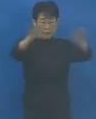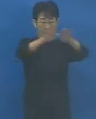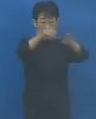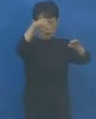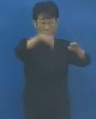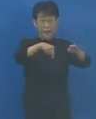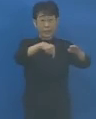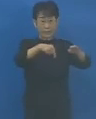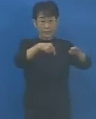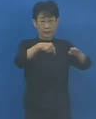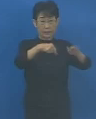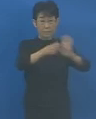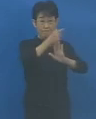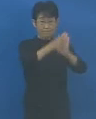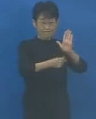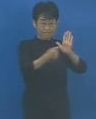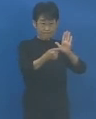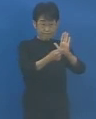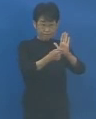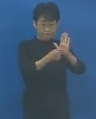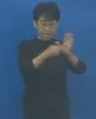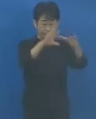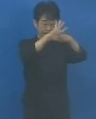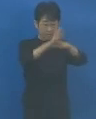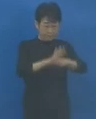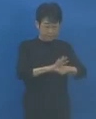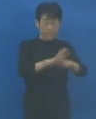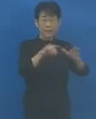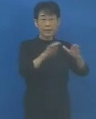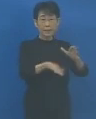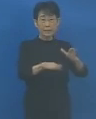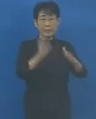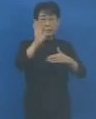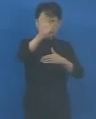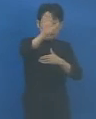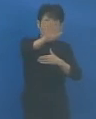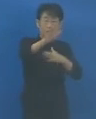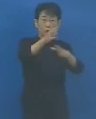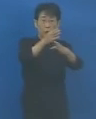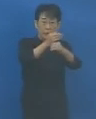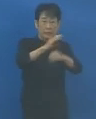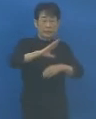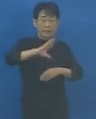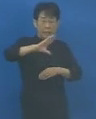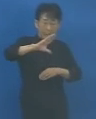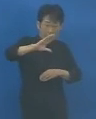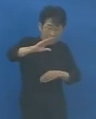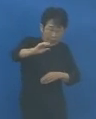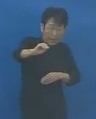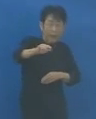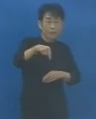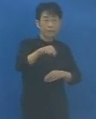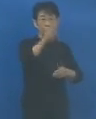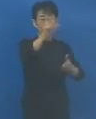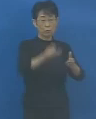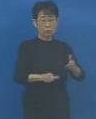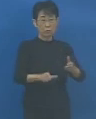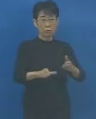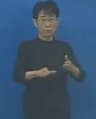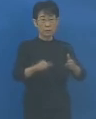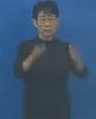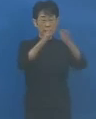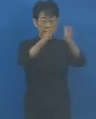日にか帰らんというハンセン病を思う碑が建てられていますが、これを作るとき